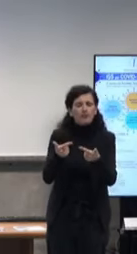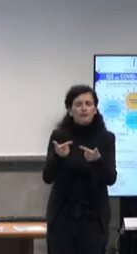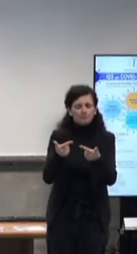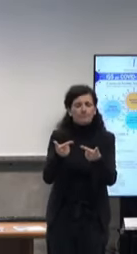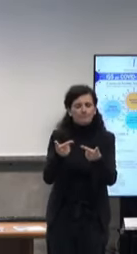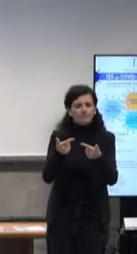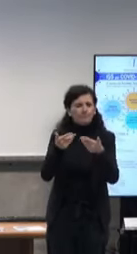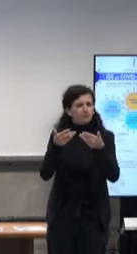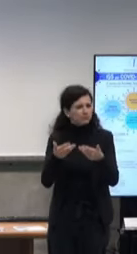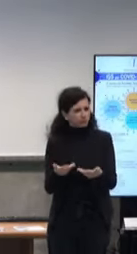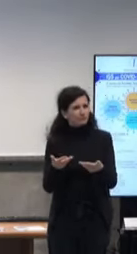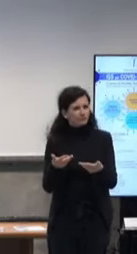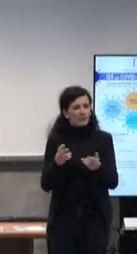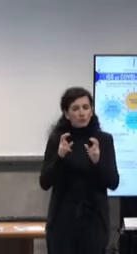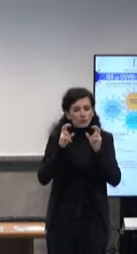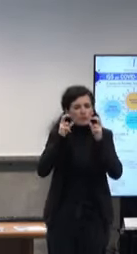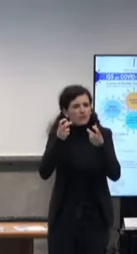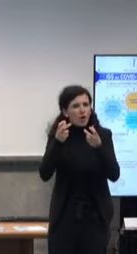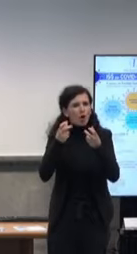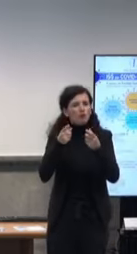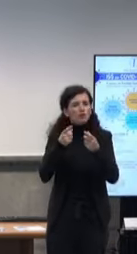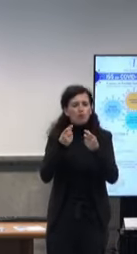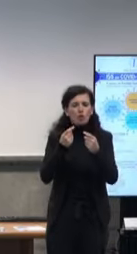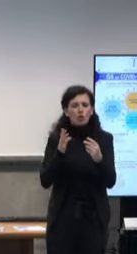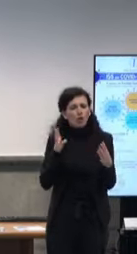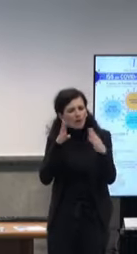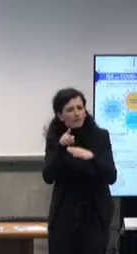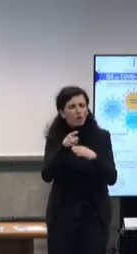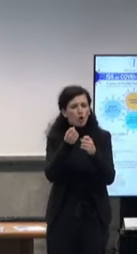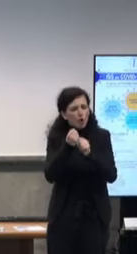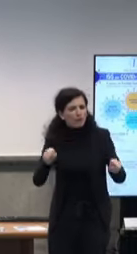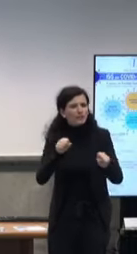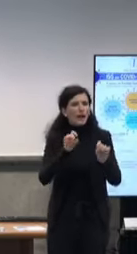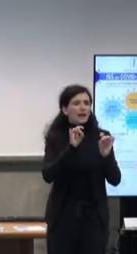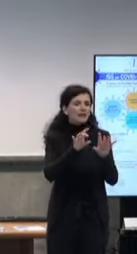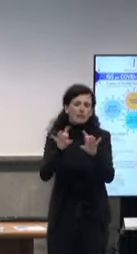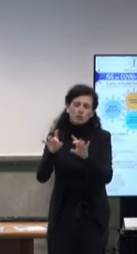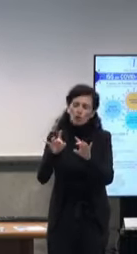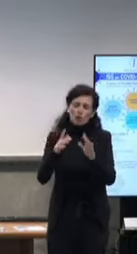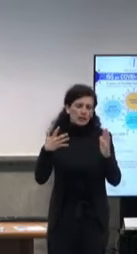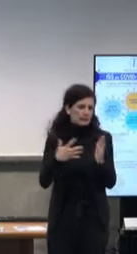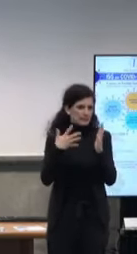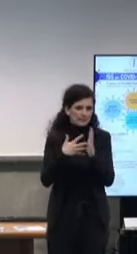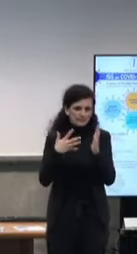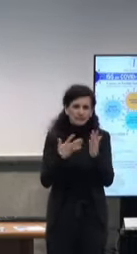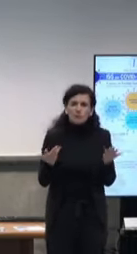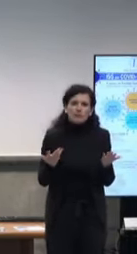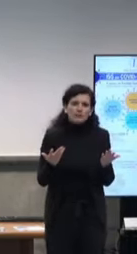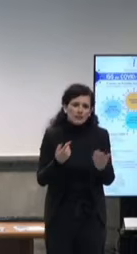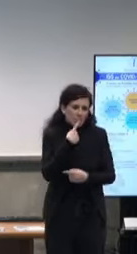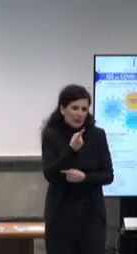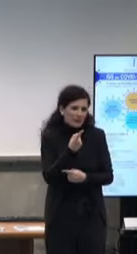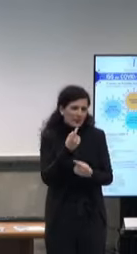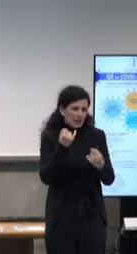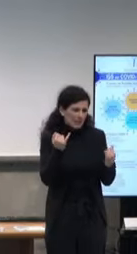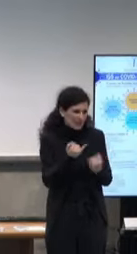difficoltà a compensare lo sforza controbatte a contrastare l'infezione detto in maniera se volete molto semplificata quindi il problema non